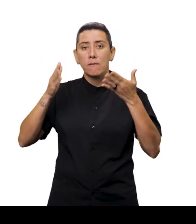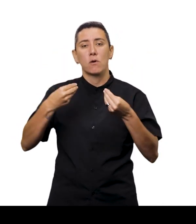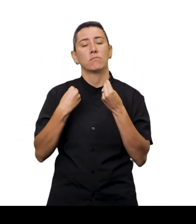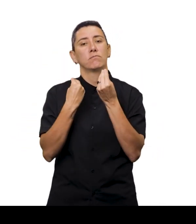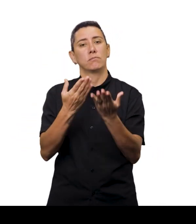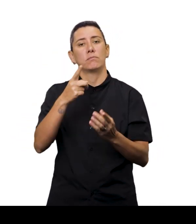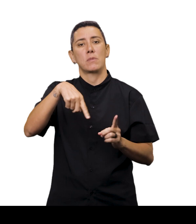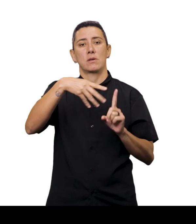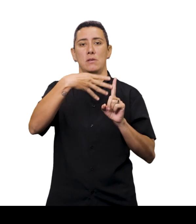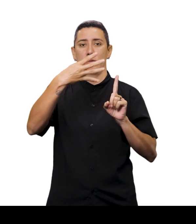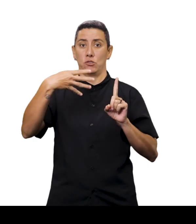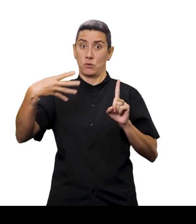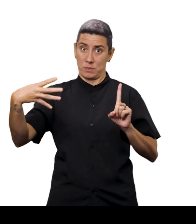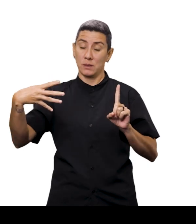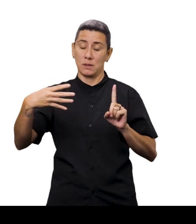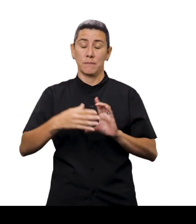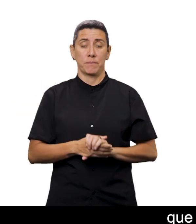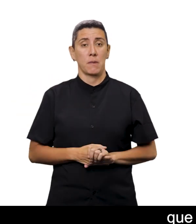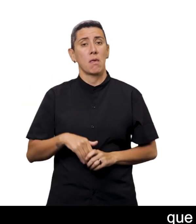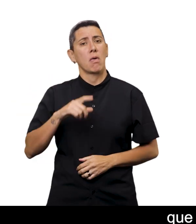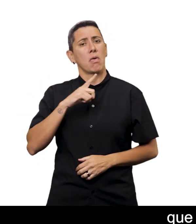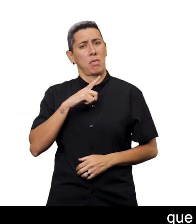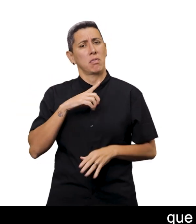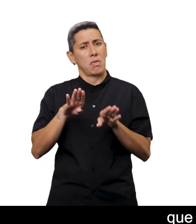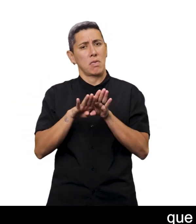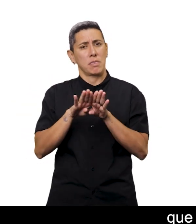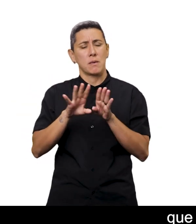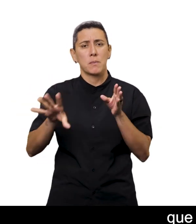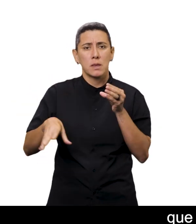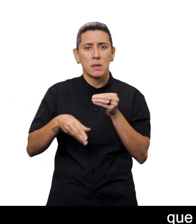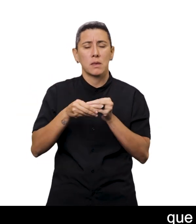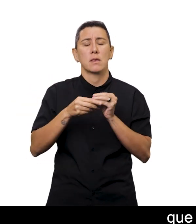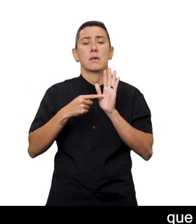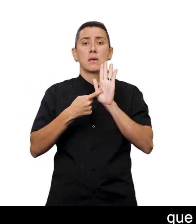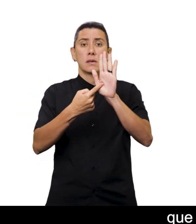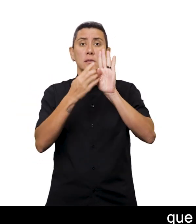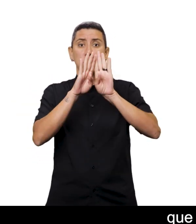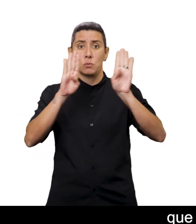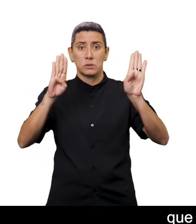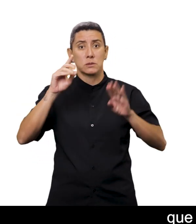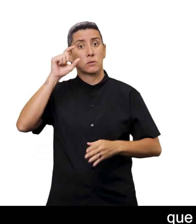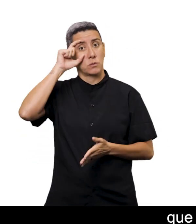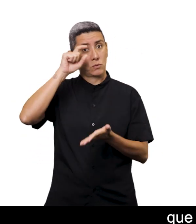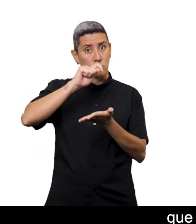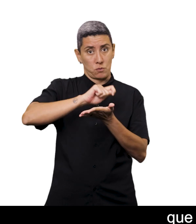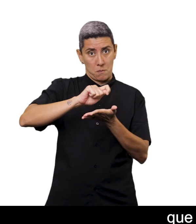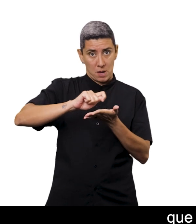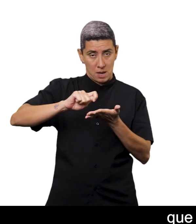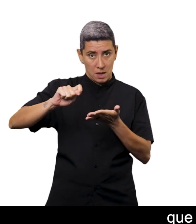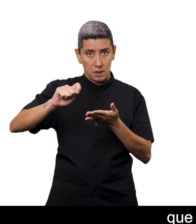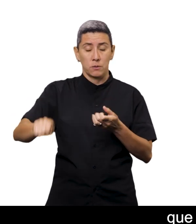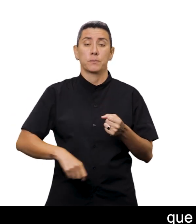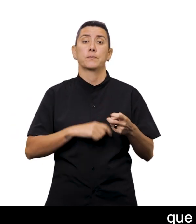histórias LGBTQIA+, que inclui também exposições de Mário de Andrade,